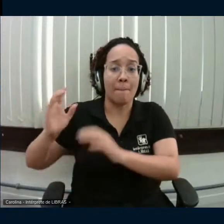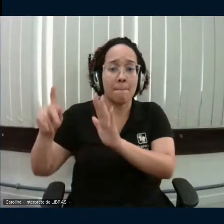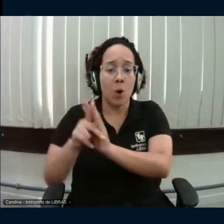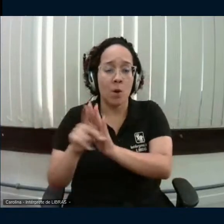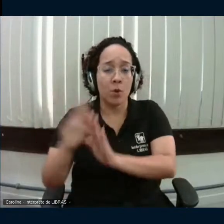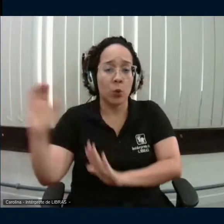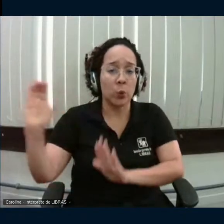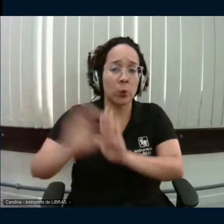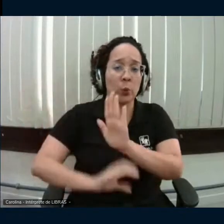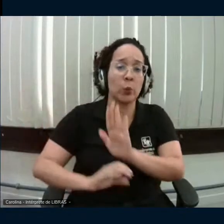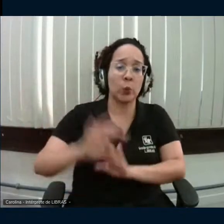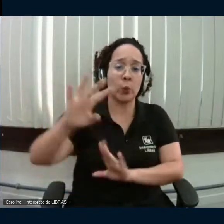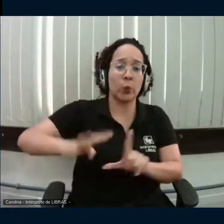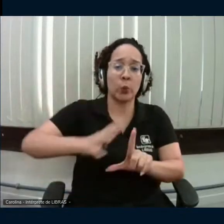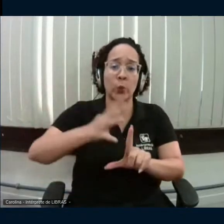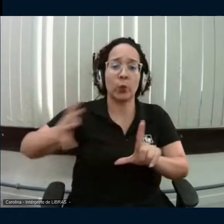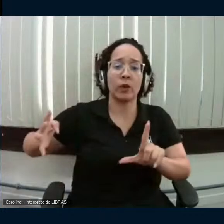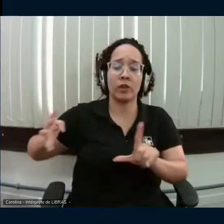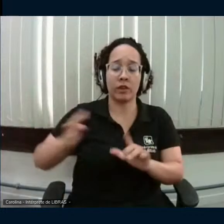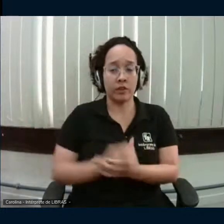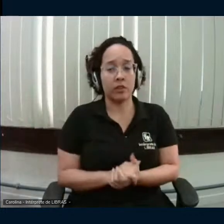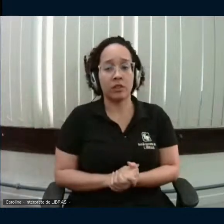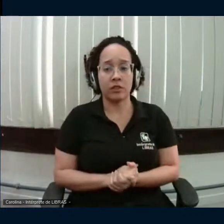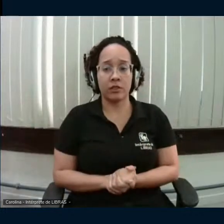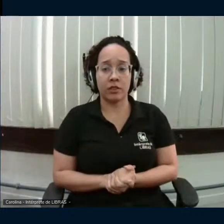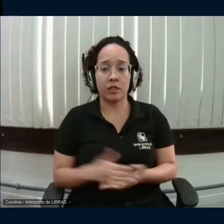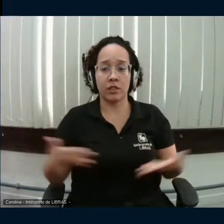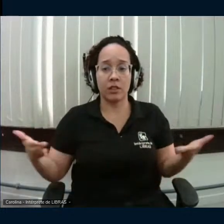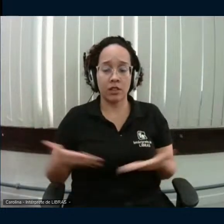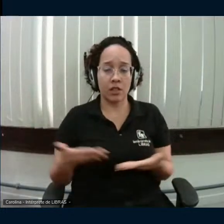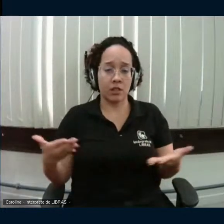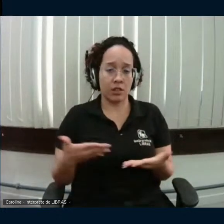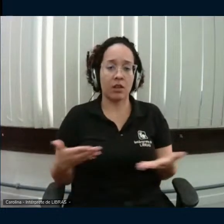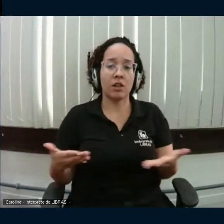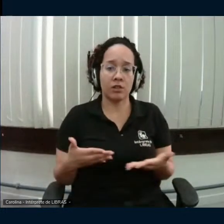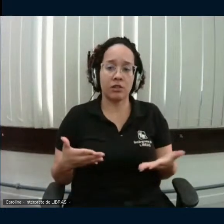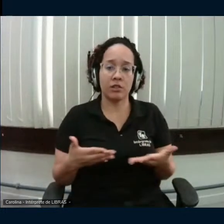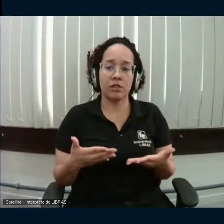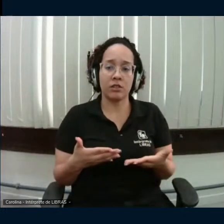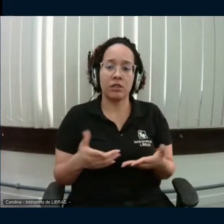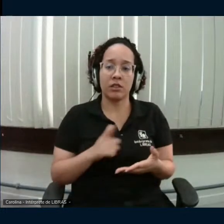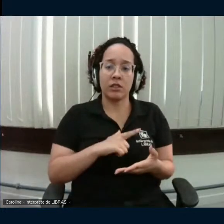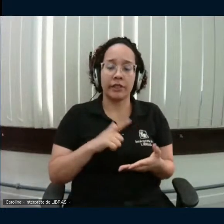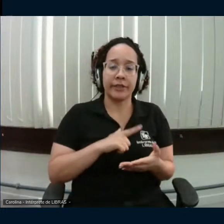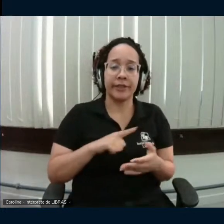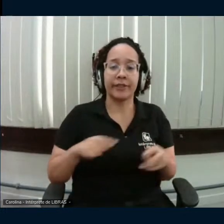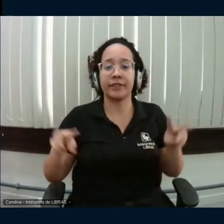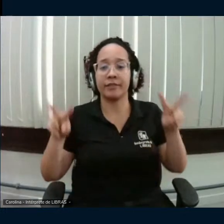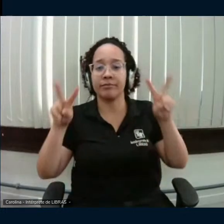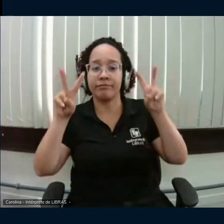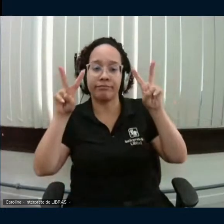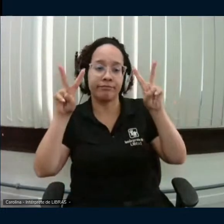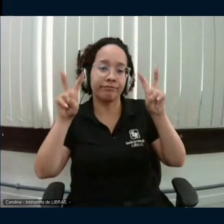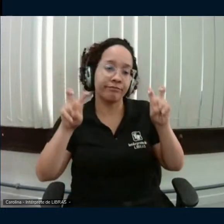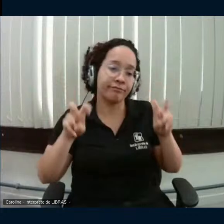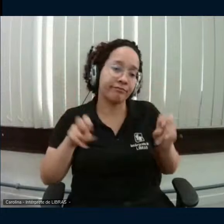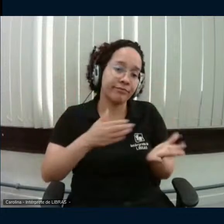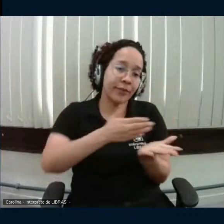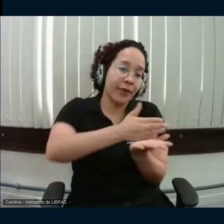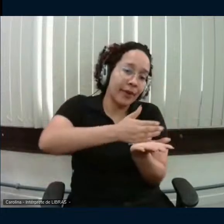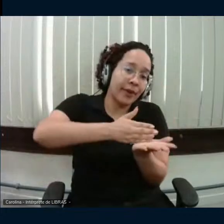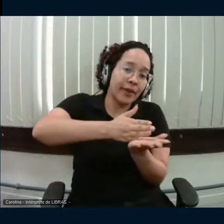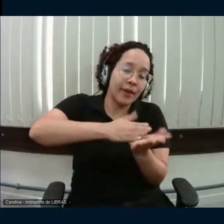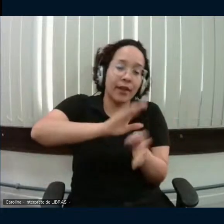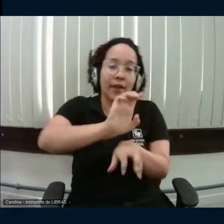curriculares. E, em seu lugar, foram surgindo as trilhas, as rotas, as eletivas,